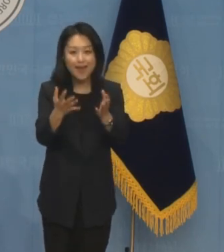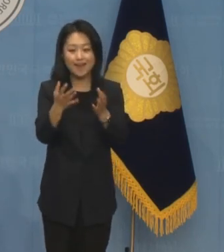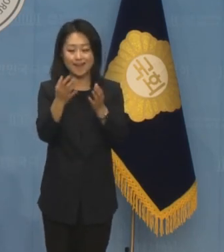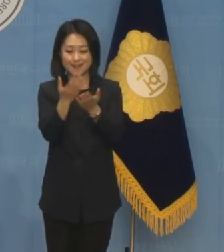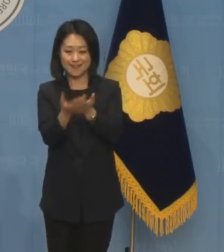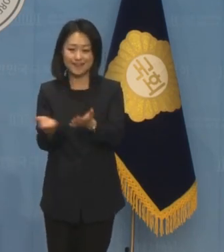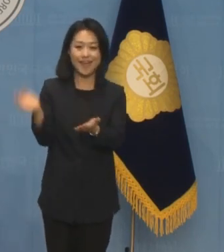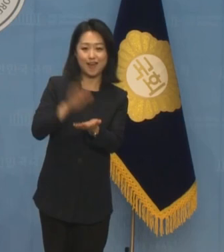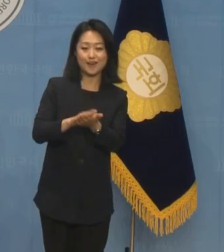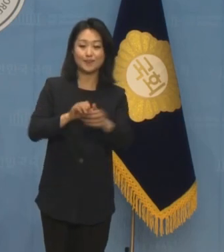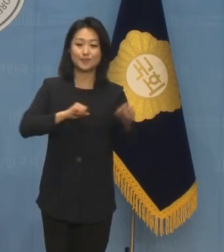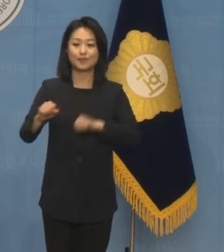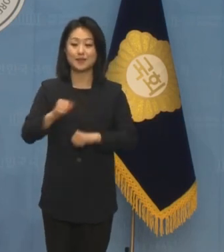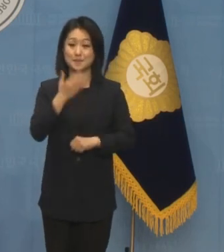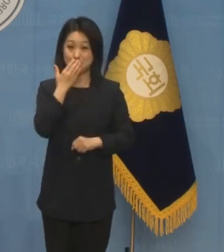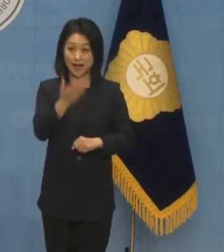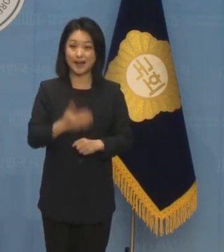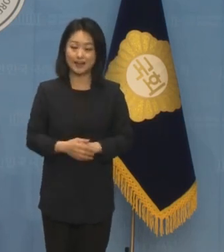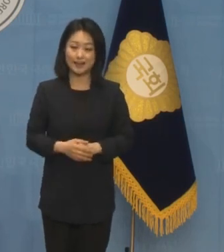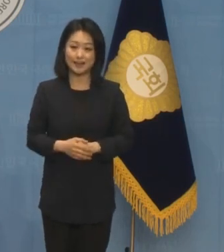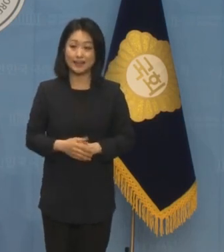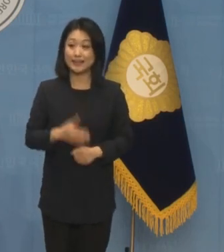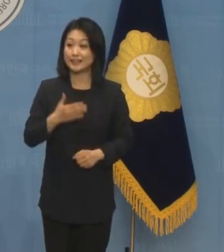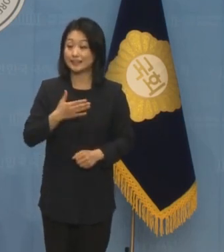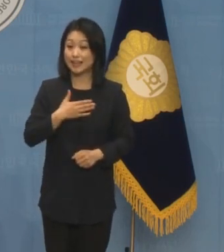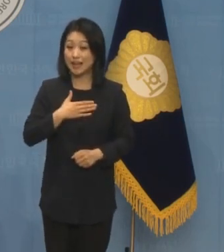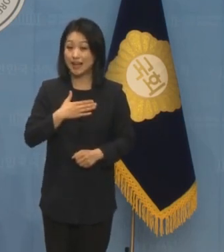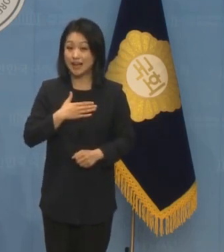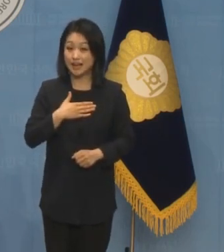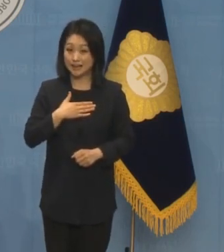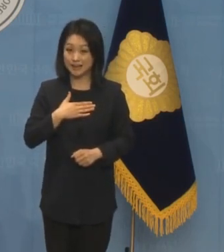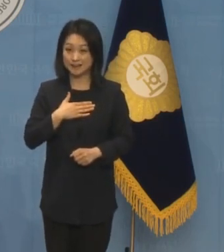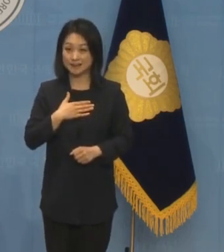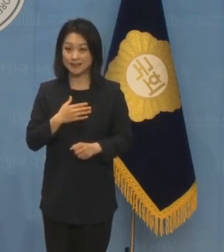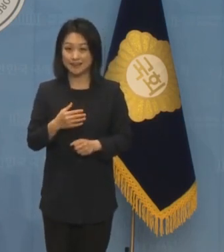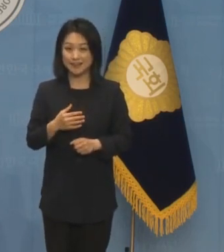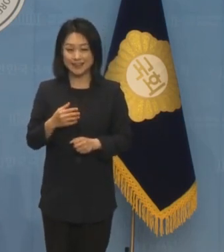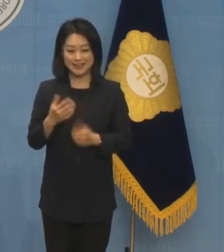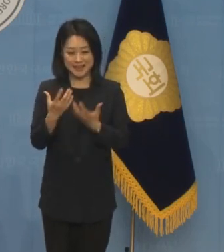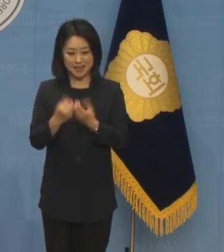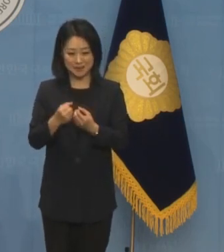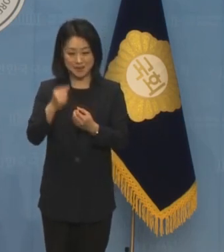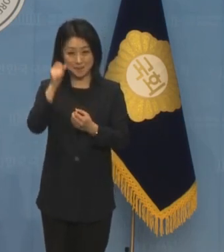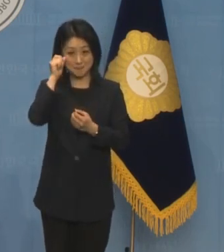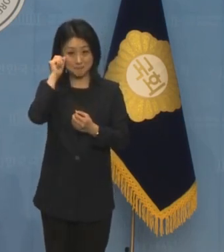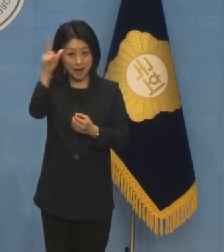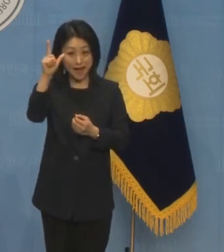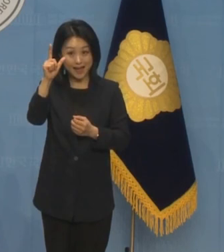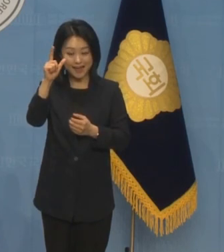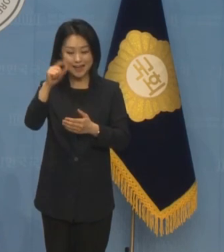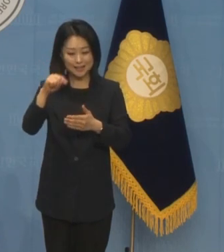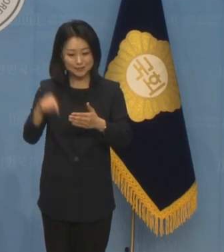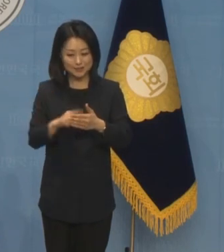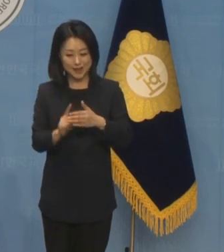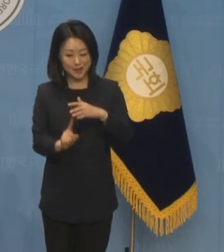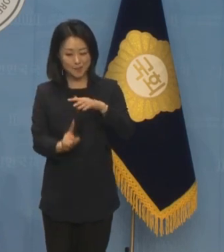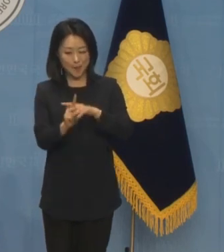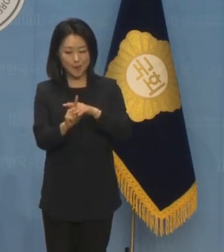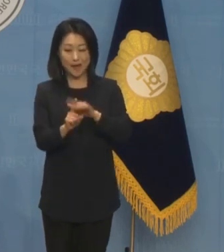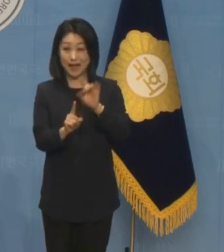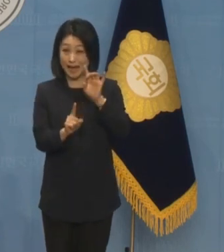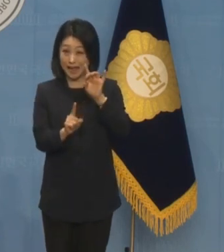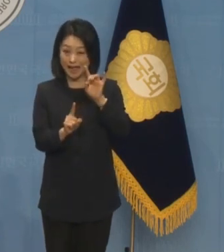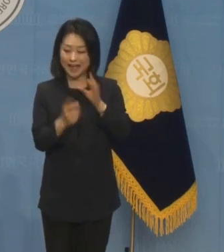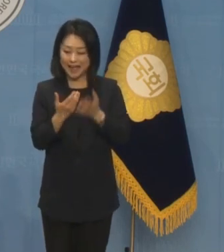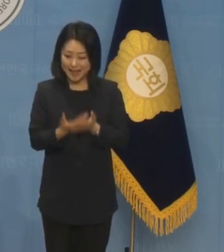시도를 해나가겠습니다. 제가 준비한 수많은 비단 주머니 가운데 하나를 당원 동지 여러분께 첫